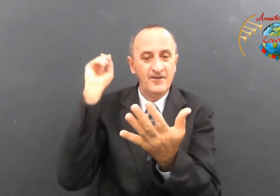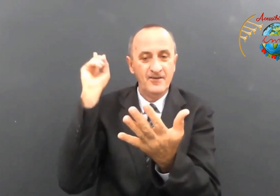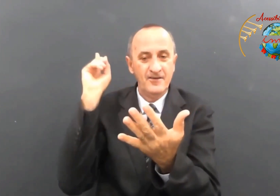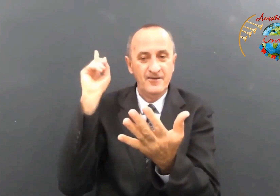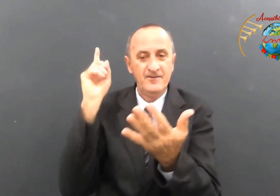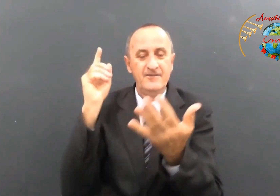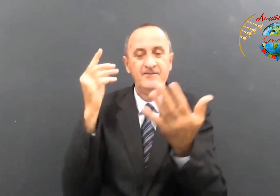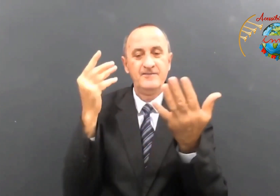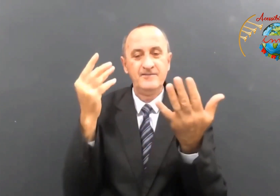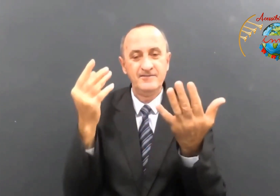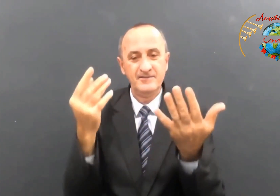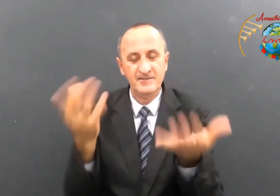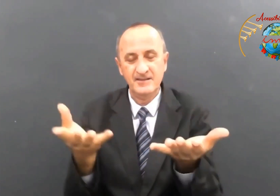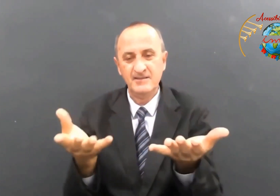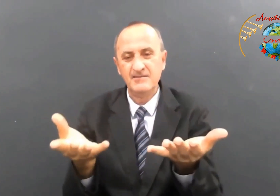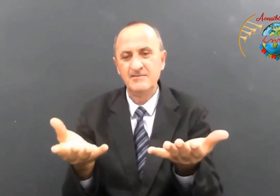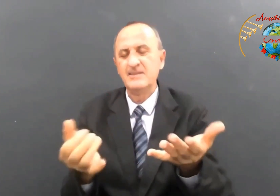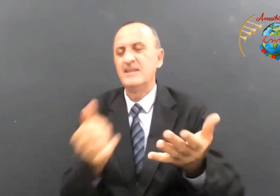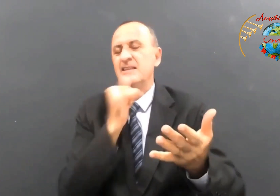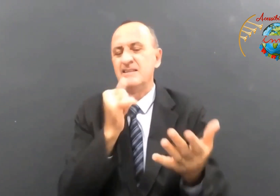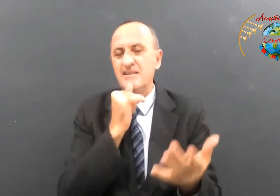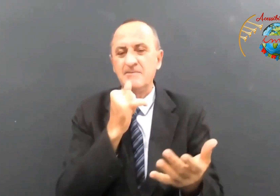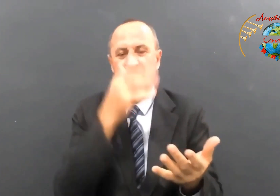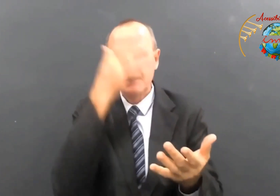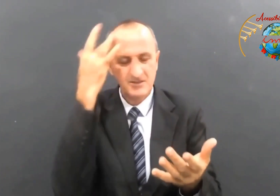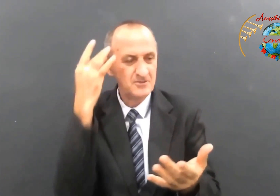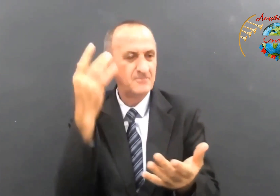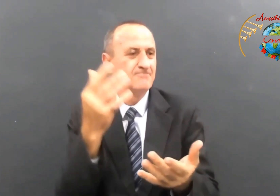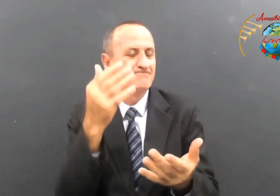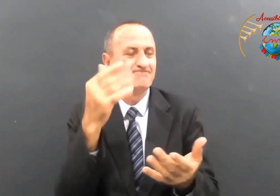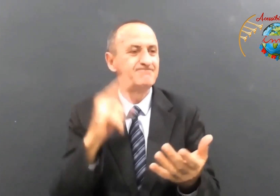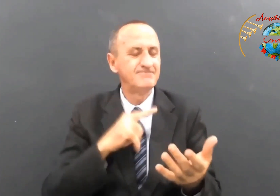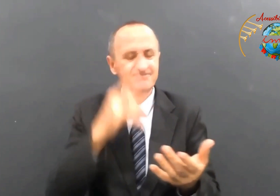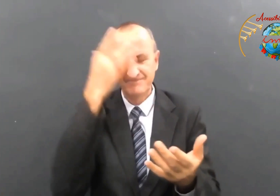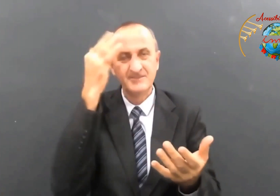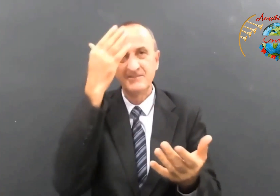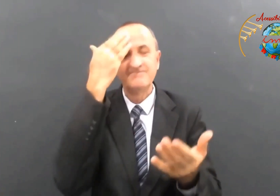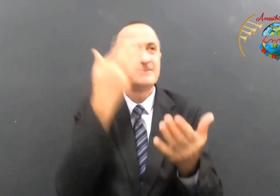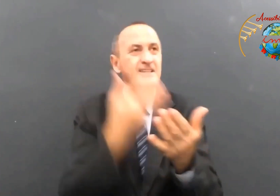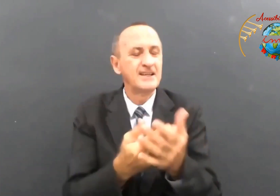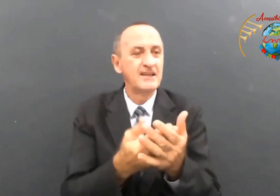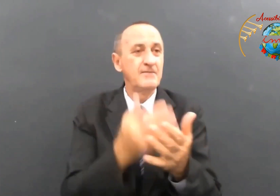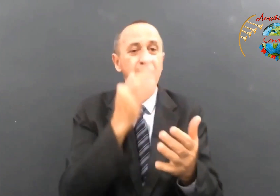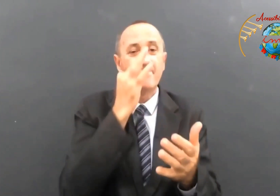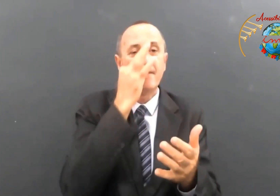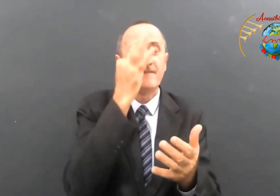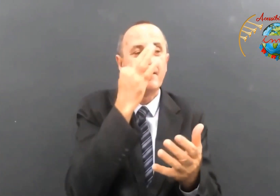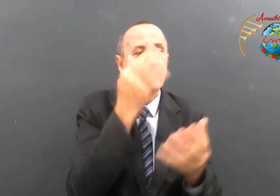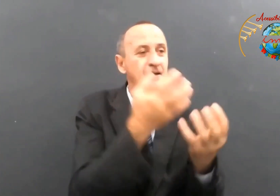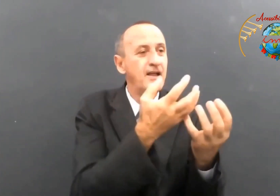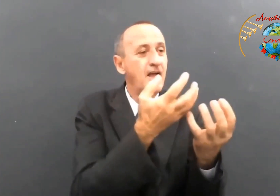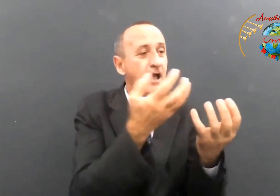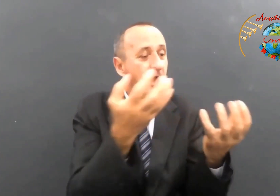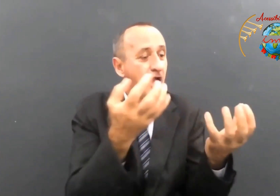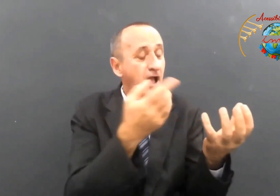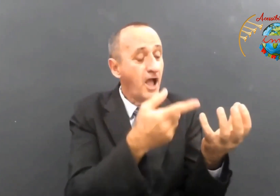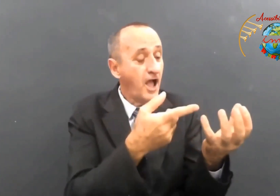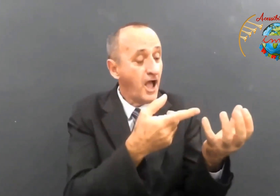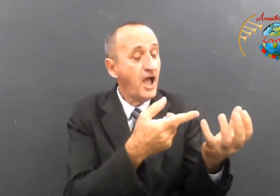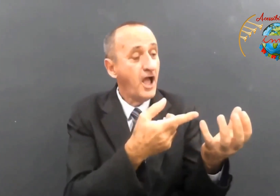Então, por exemplo, a pessoa crê em uma flor. Ah, essa flor me dá sorte.